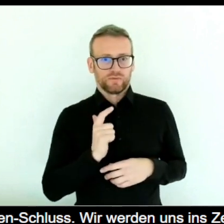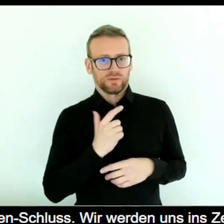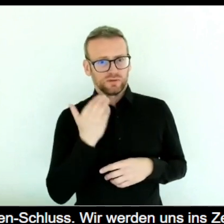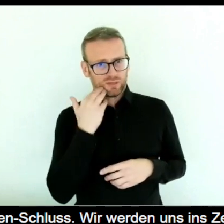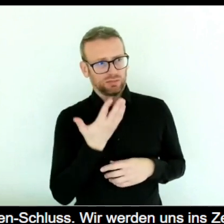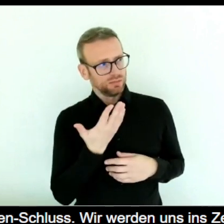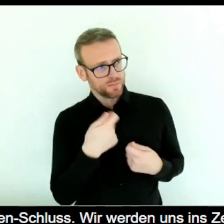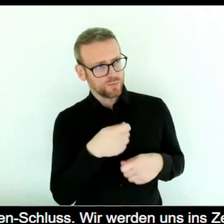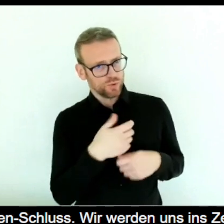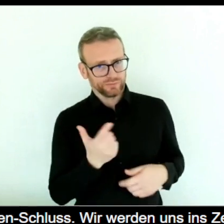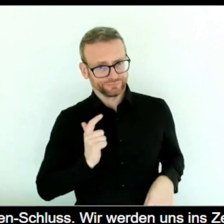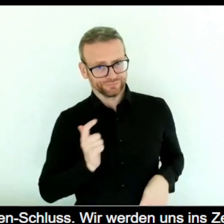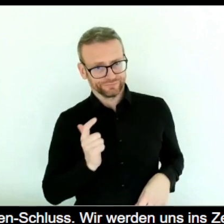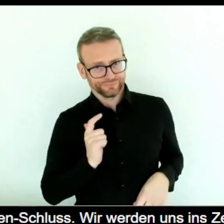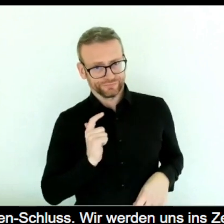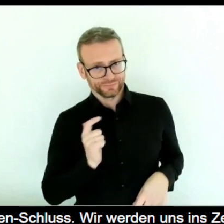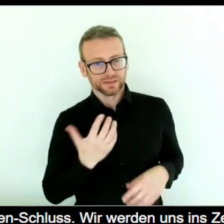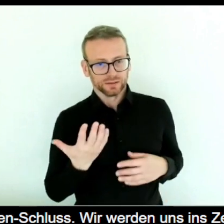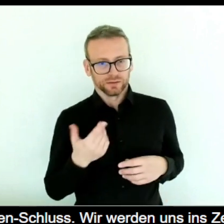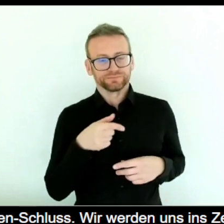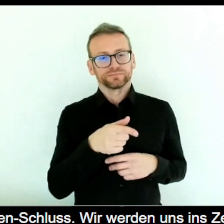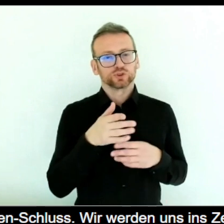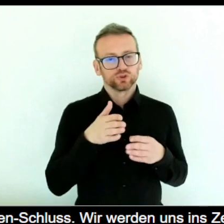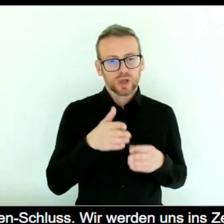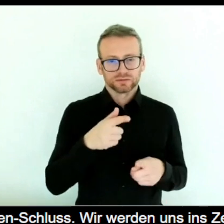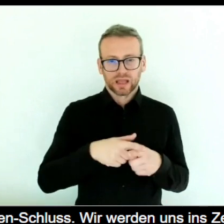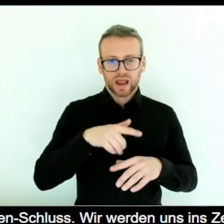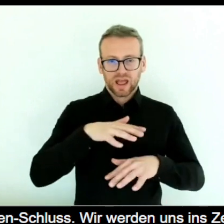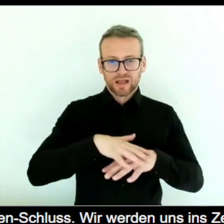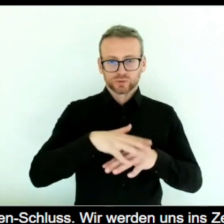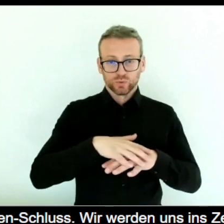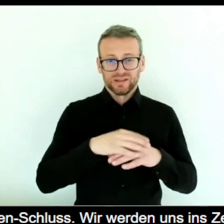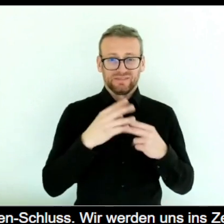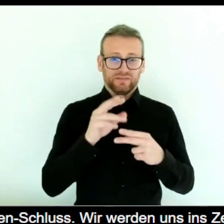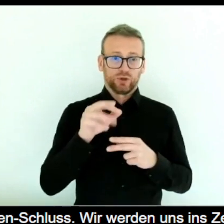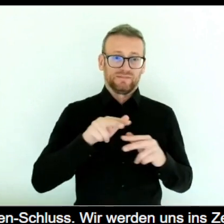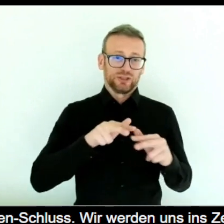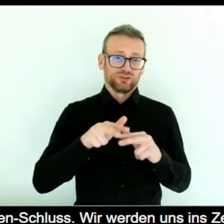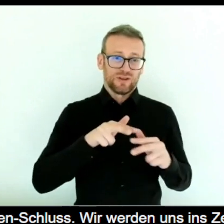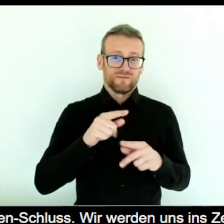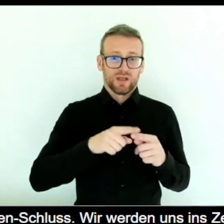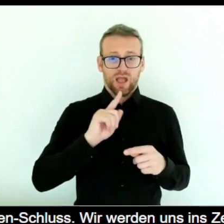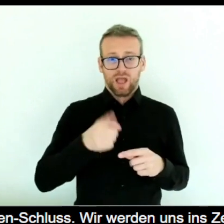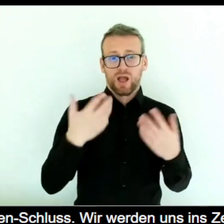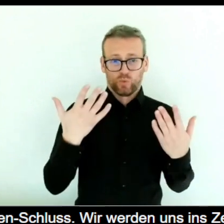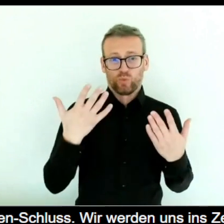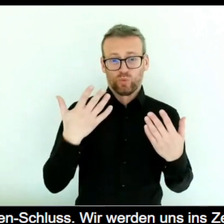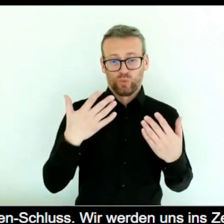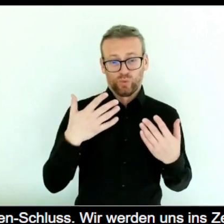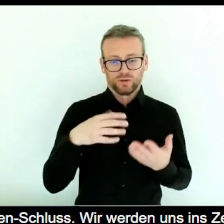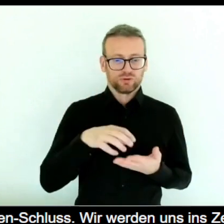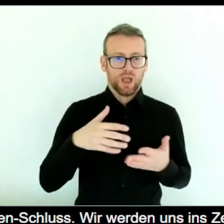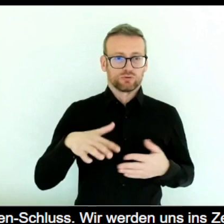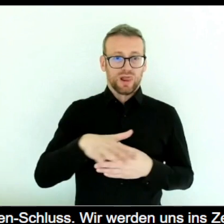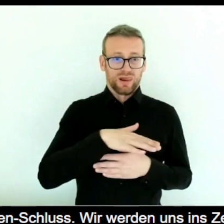Autobahnausbau werden wir dem Bund nicht aus der Verantwortung entlassen. Der Herr Bundesverkehrsminister Wissing, der muss sich hier auch